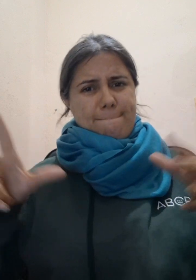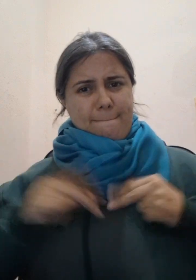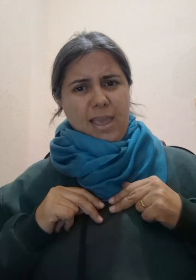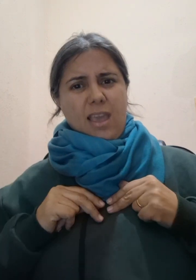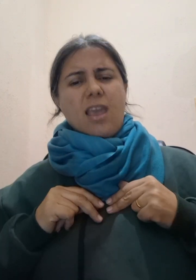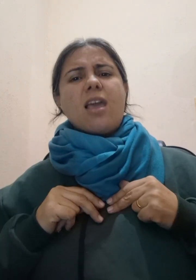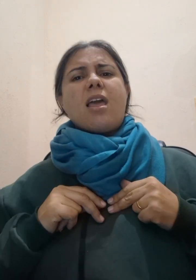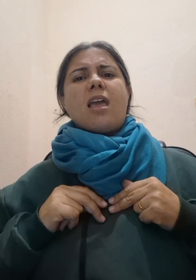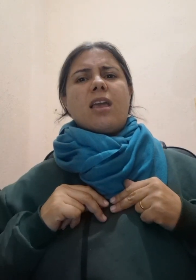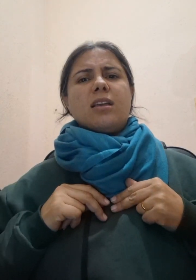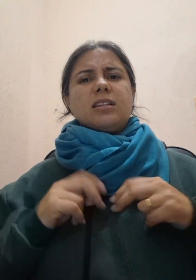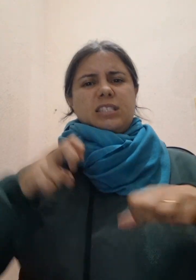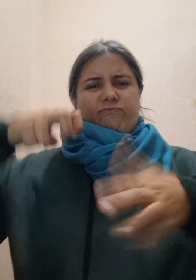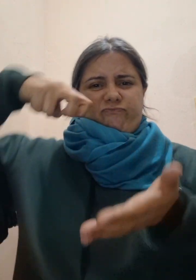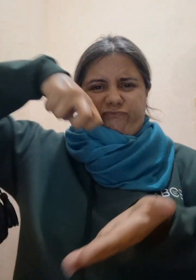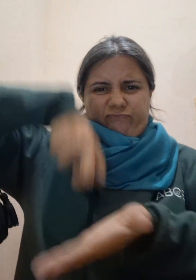falou que o sofrimento